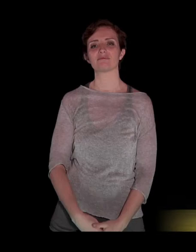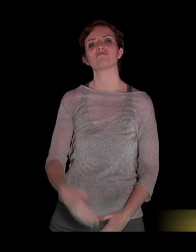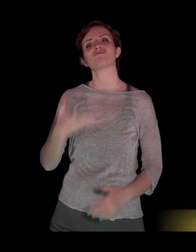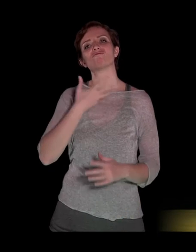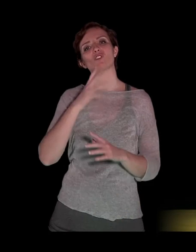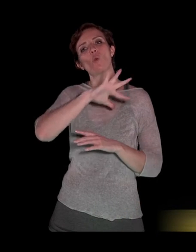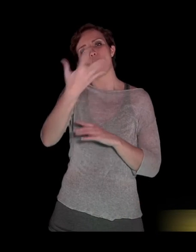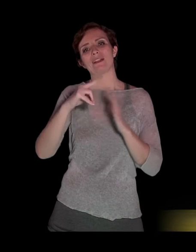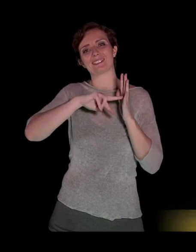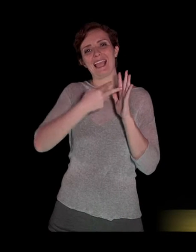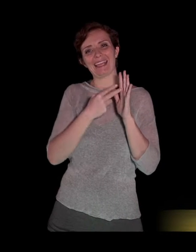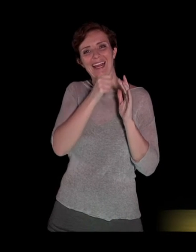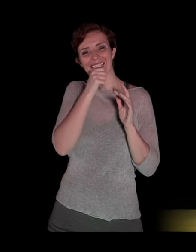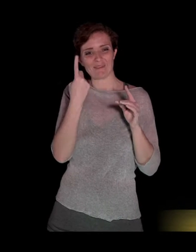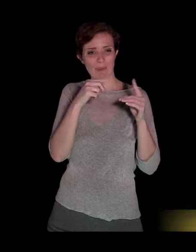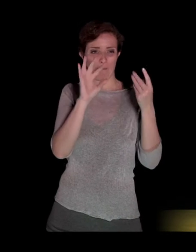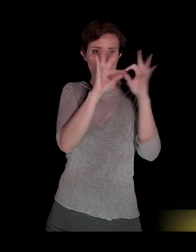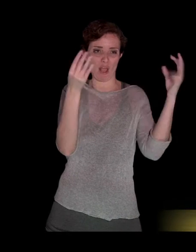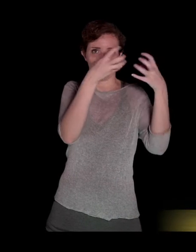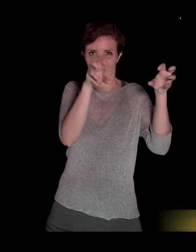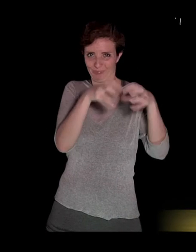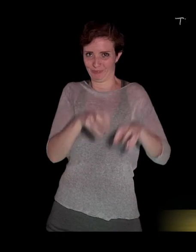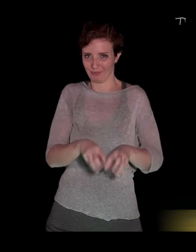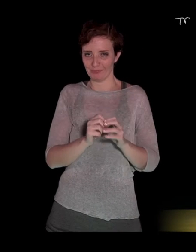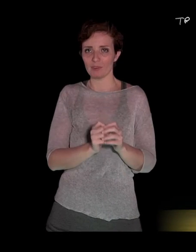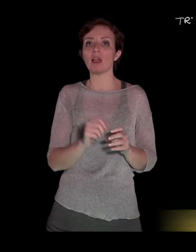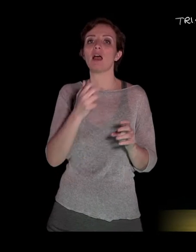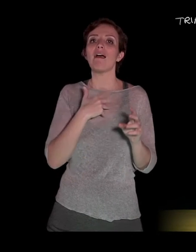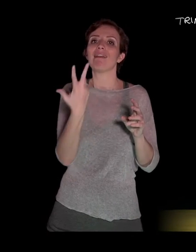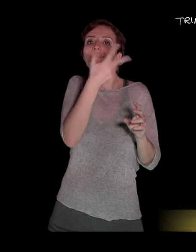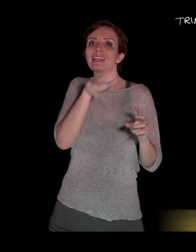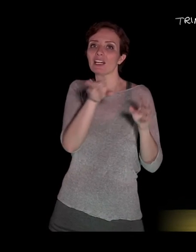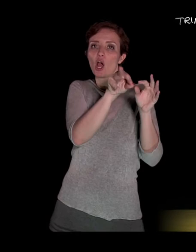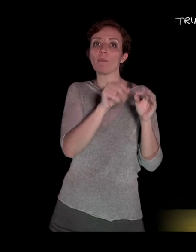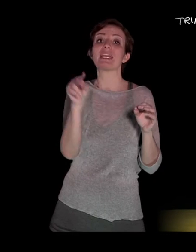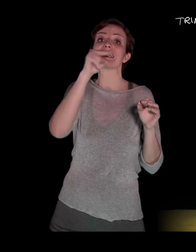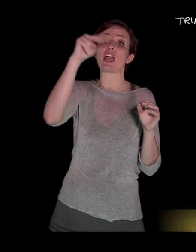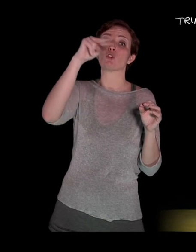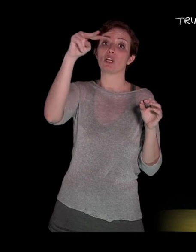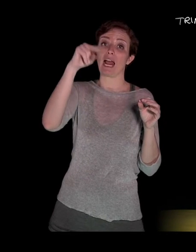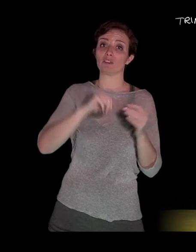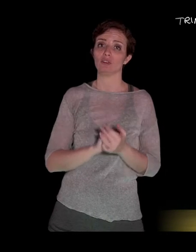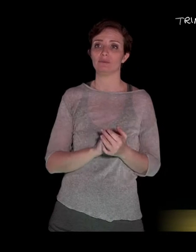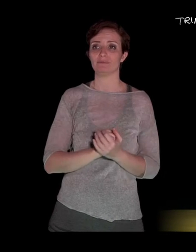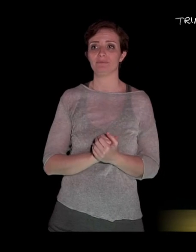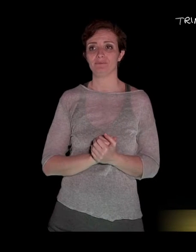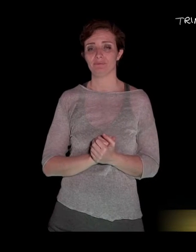un'altra tecnica per scomporre i polinomi riguarda i trinomi di secondo